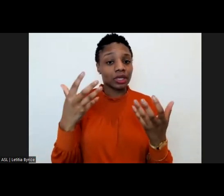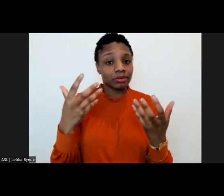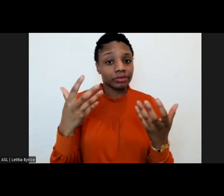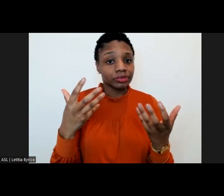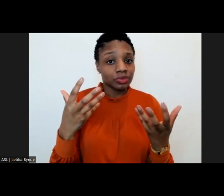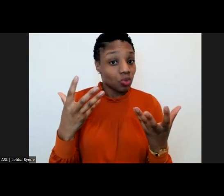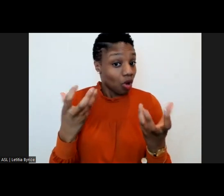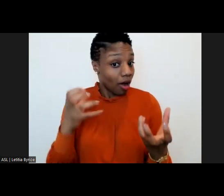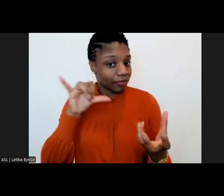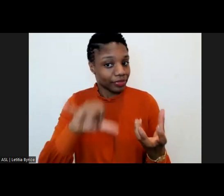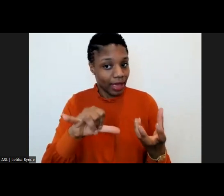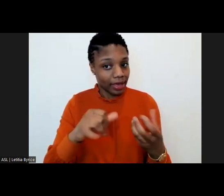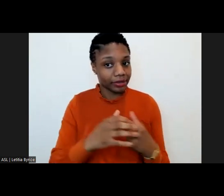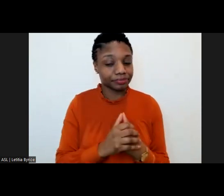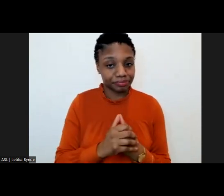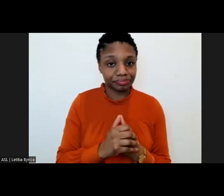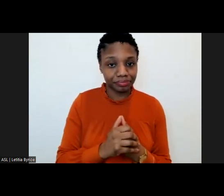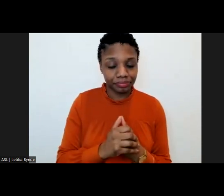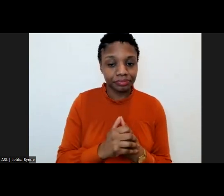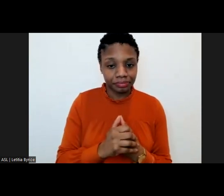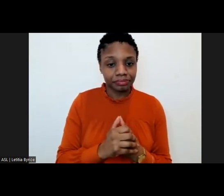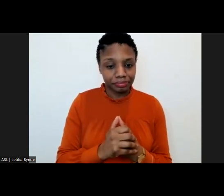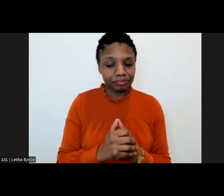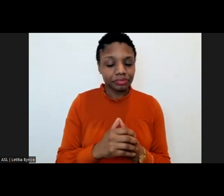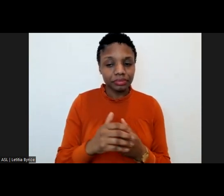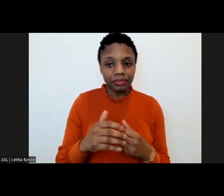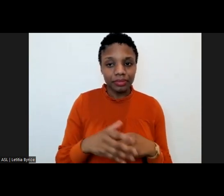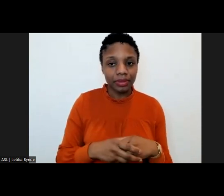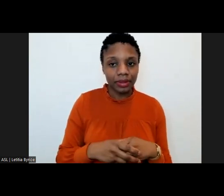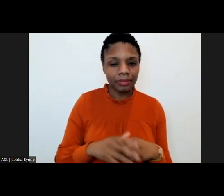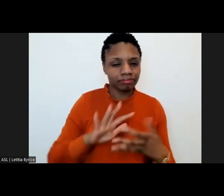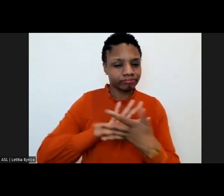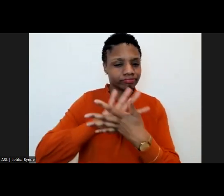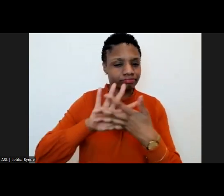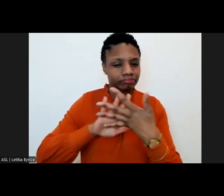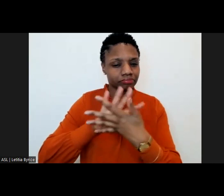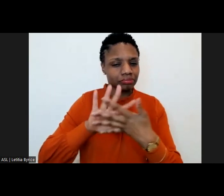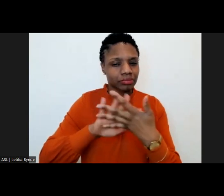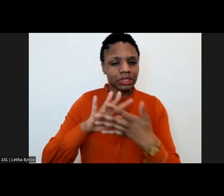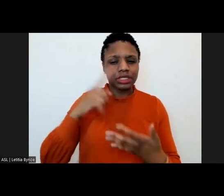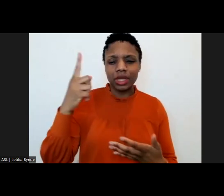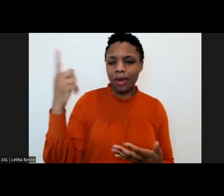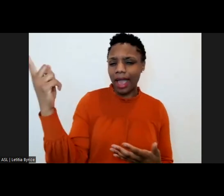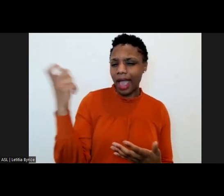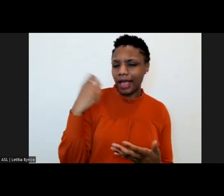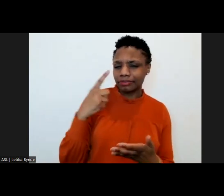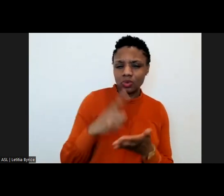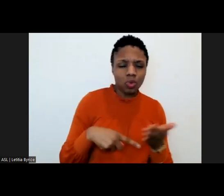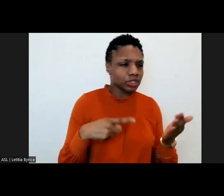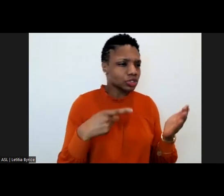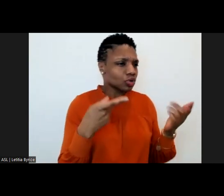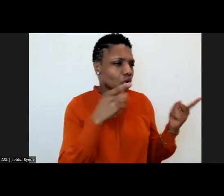dirigir a las personas con preguntas y organizaciones a esas personas que puedan representarlos eh